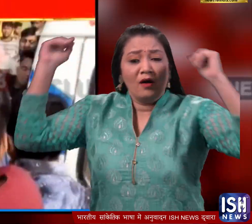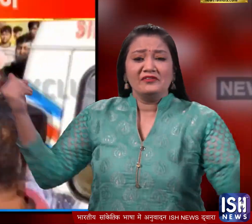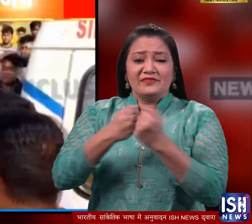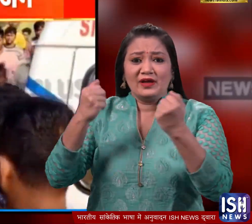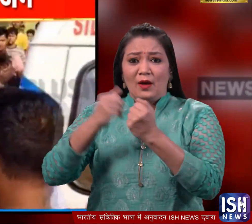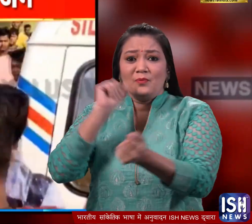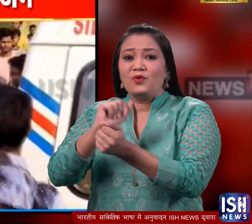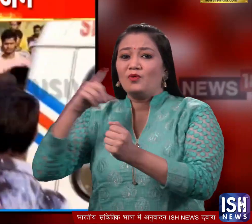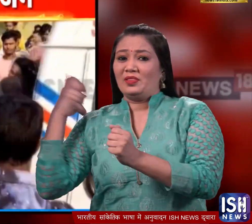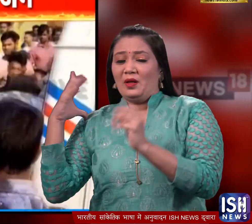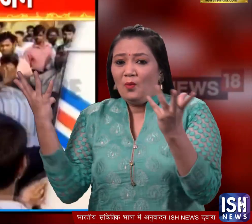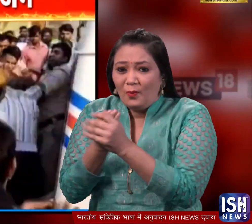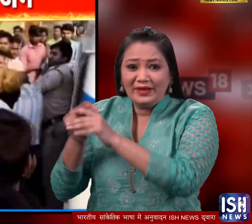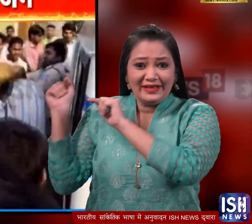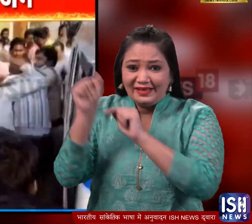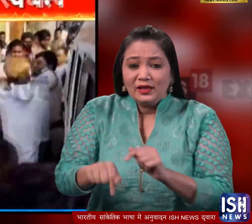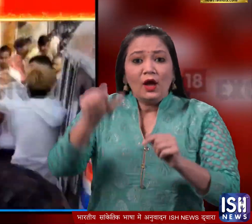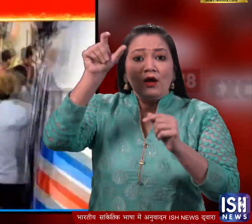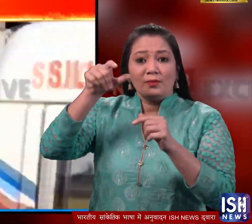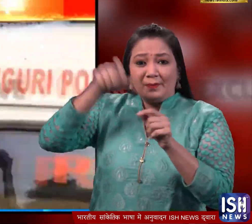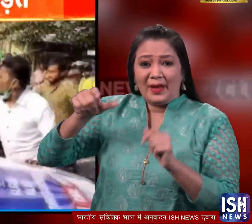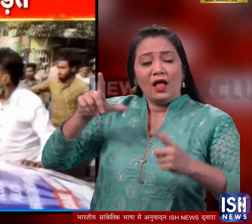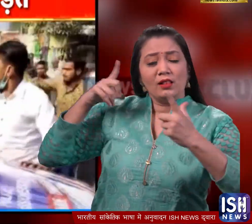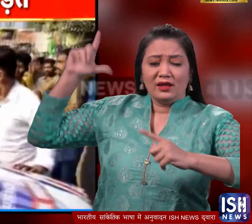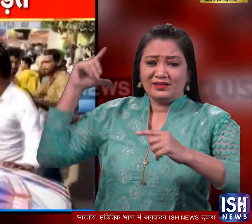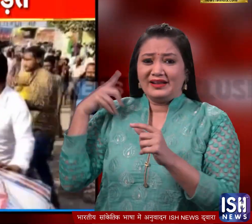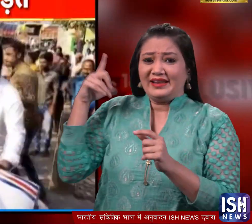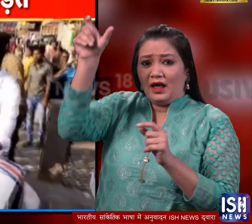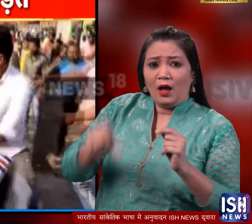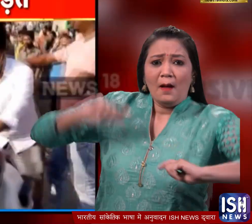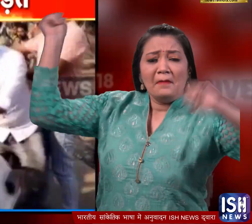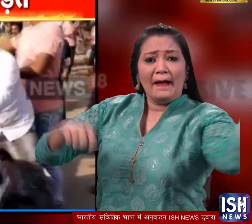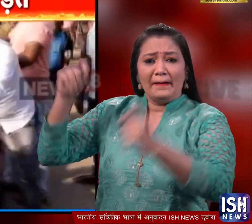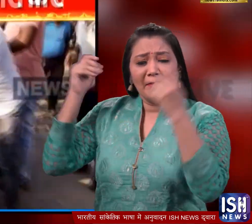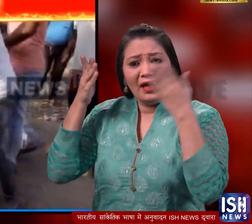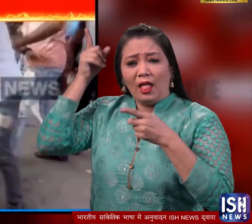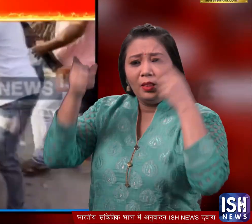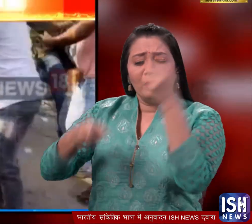पुलिस जिस नेता को साथ लेकर पहुंची, भीड़ ने उसी नेता पर हमला बोल दिया।